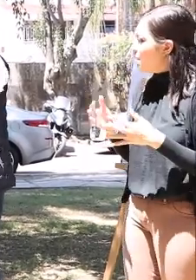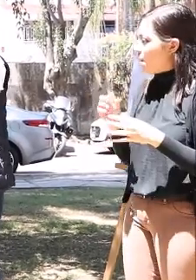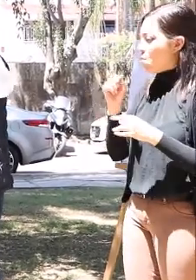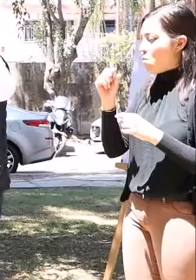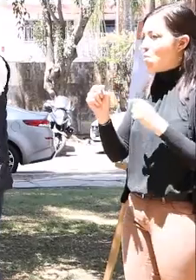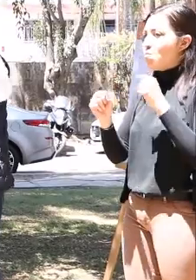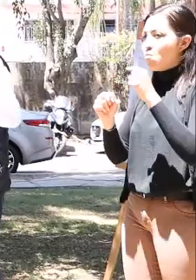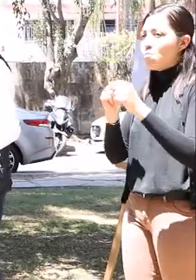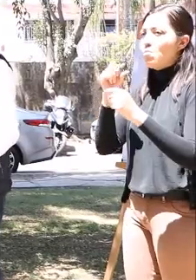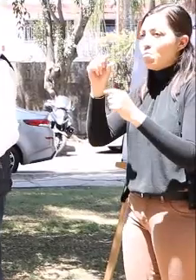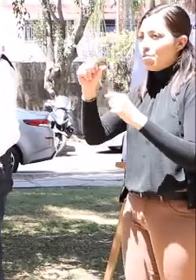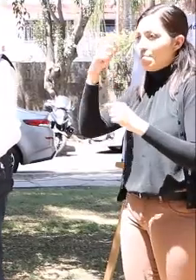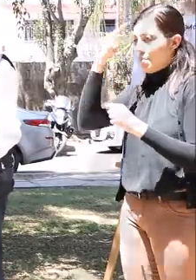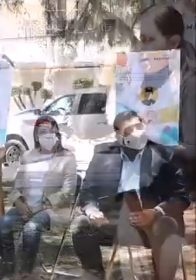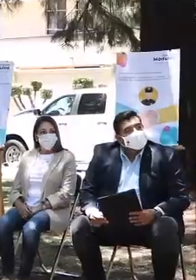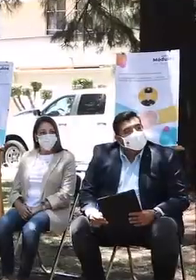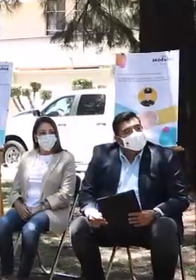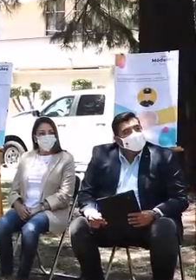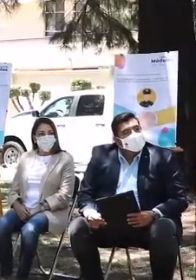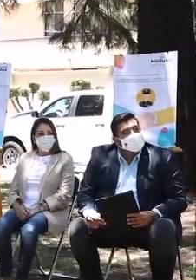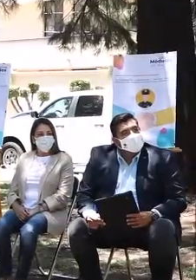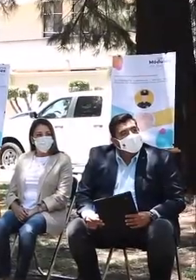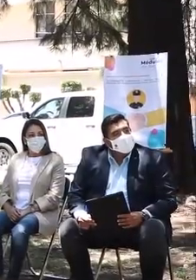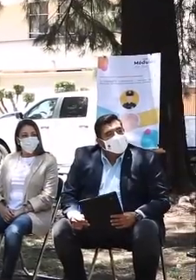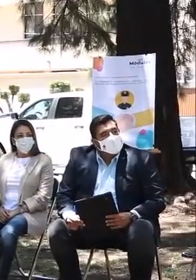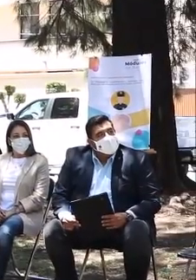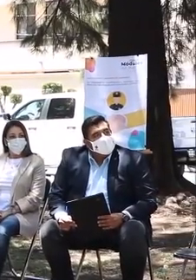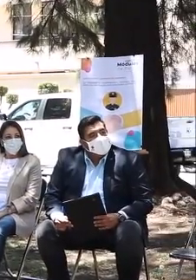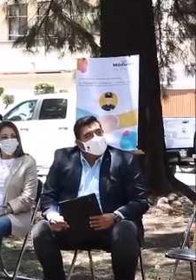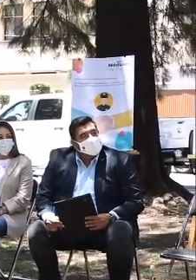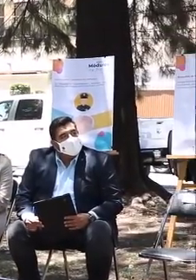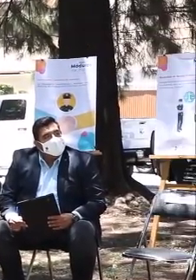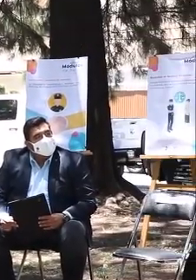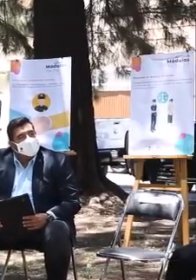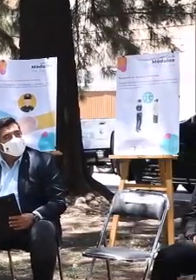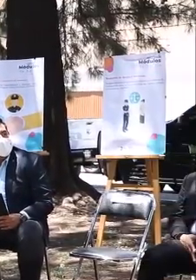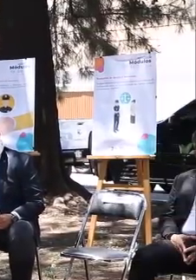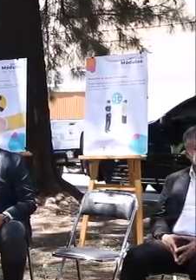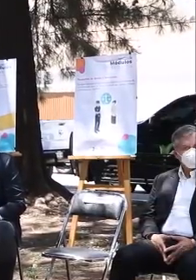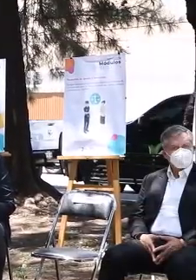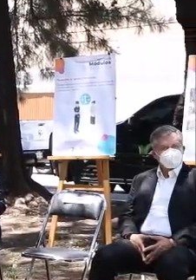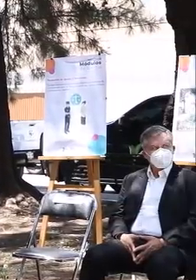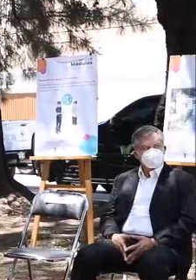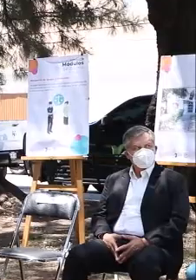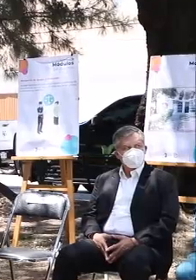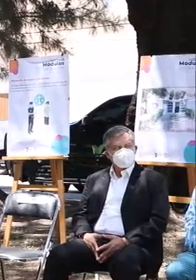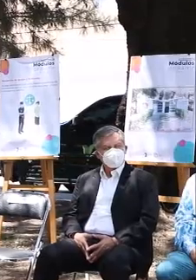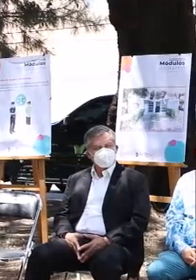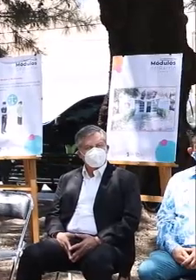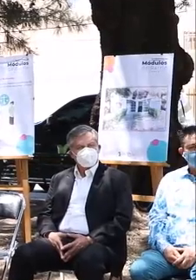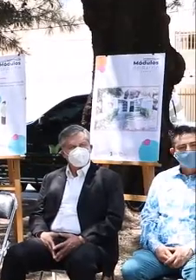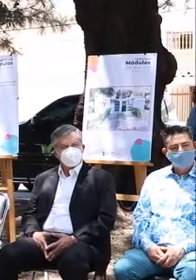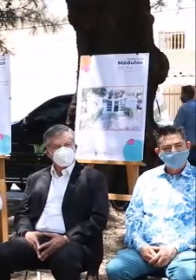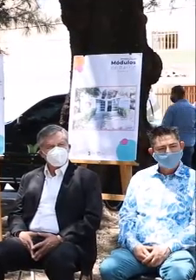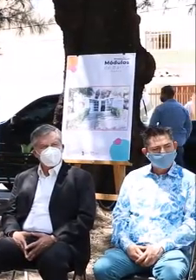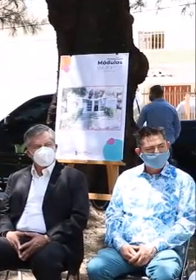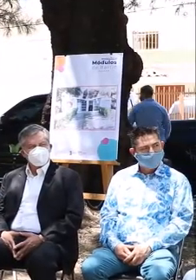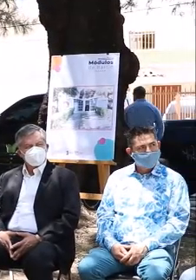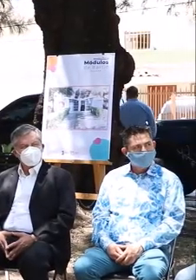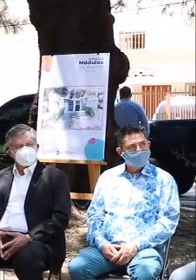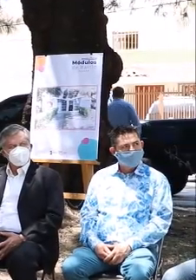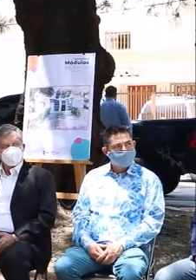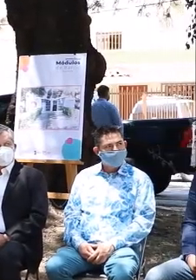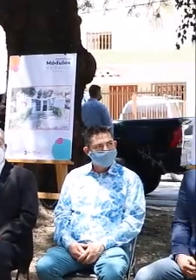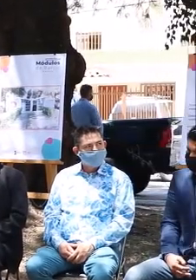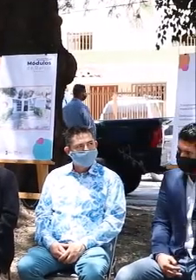ir escalando a solucionar otro tipo de conflictos. Pues a grandes rasgos el presidente nos detallará este modelo, pero reconocer el liderazgo y el